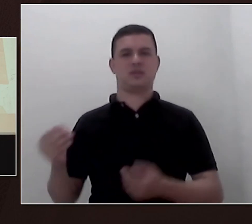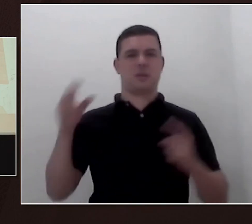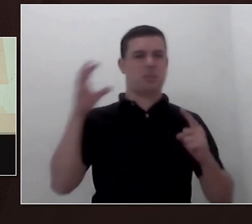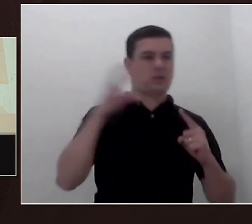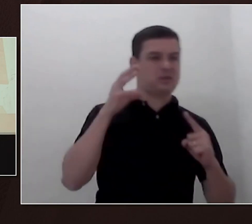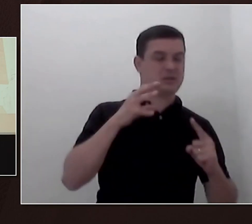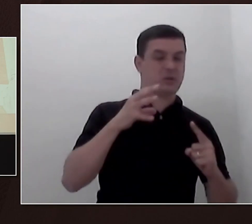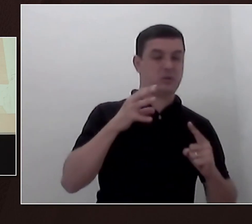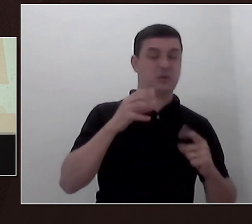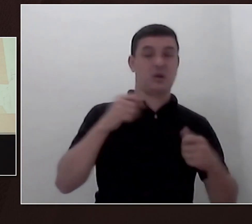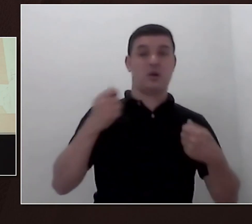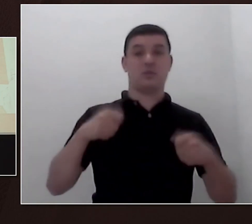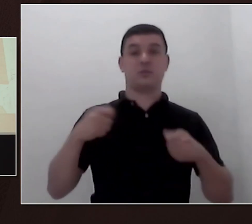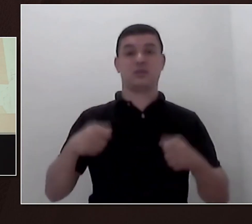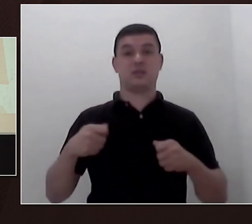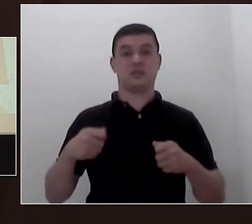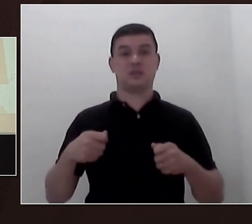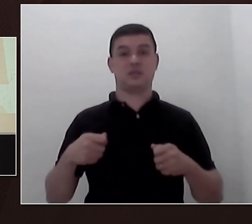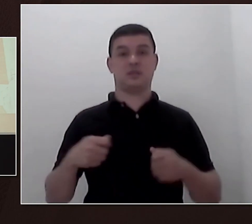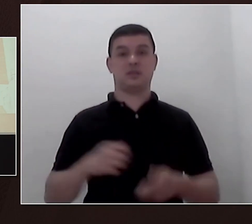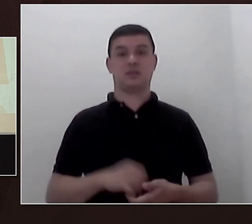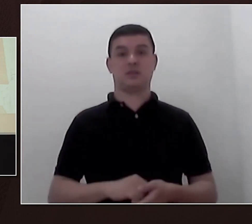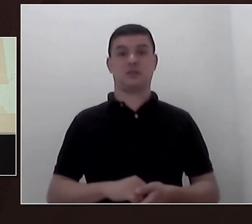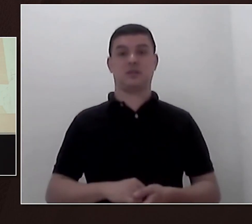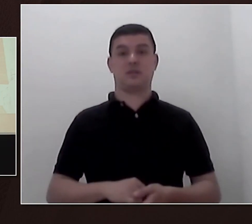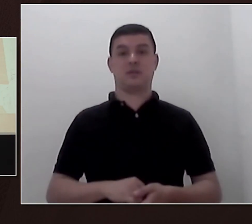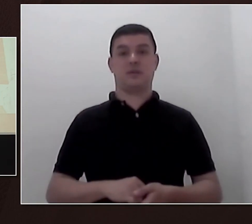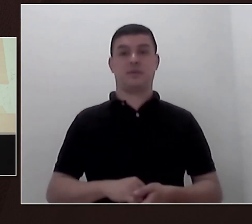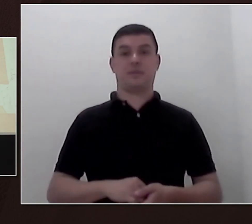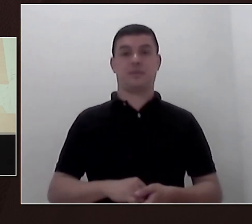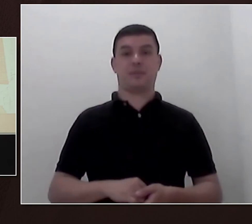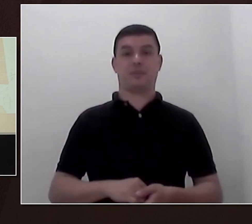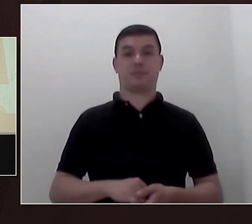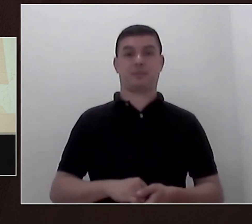nossos meninos, nossas crianças, nossos adolescentes, tá, já para pregar